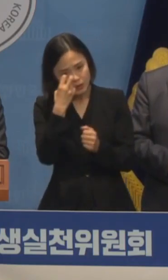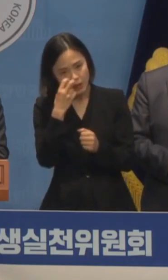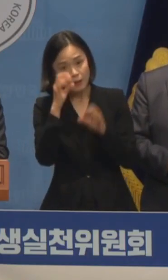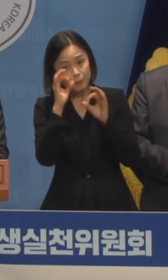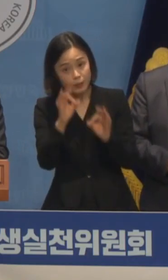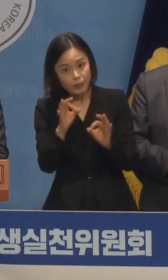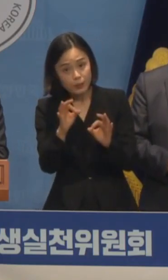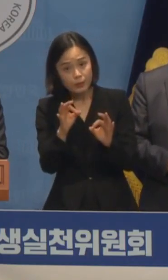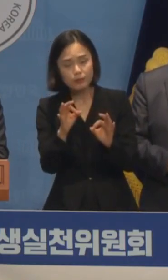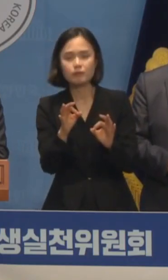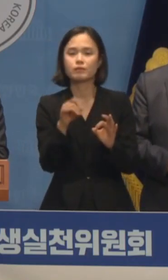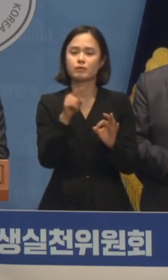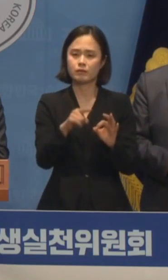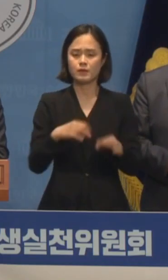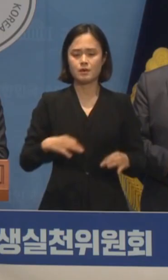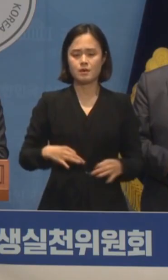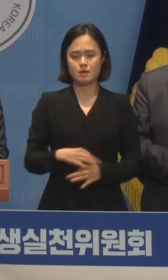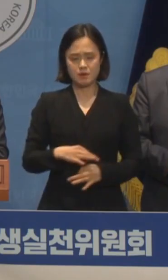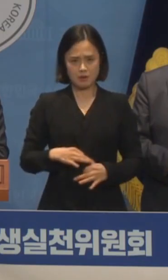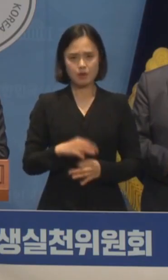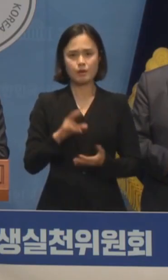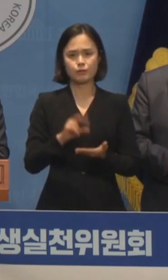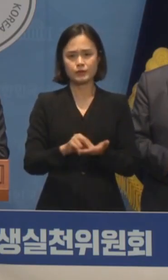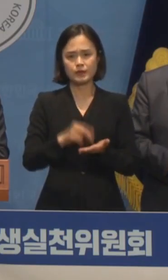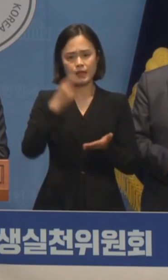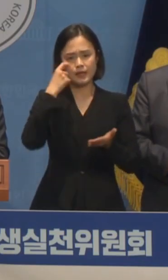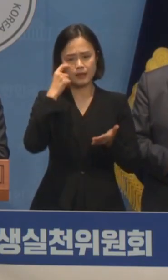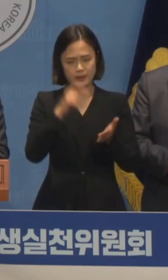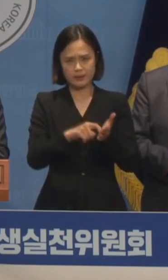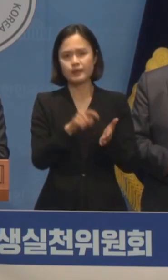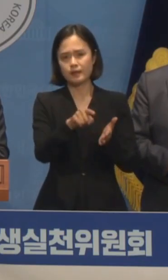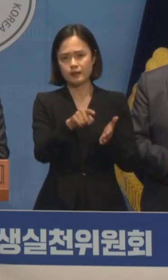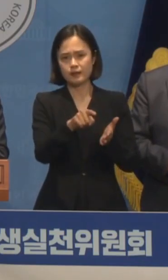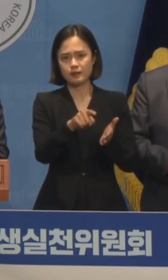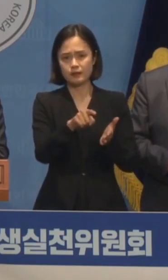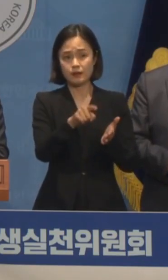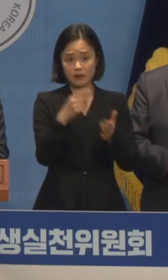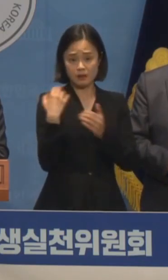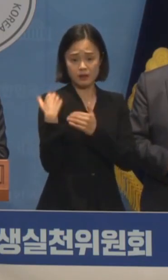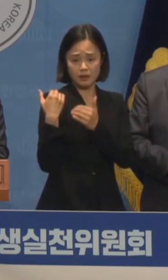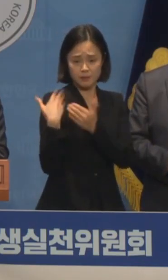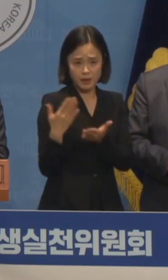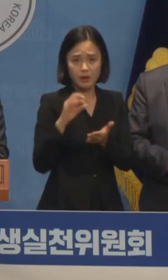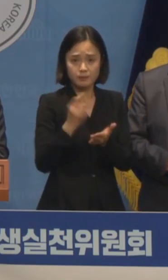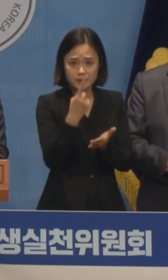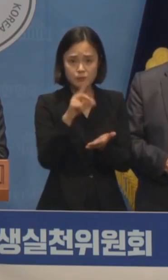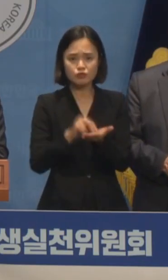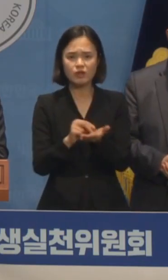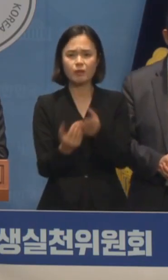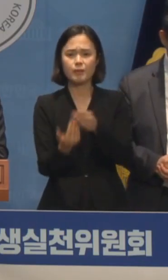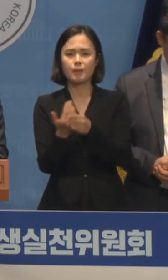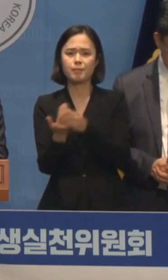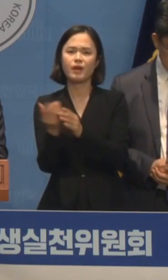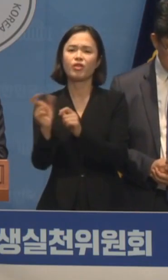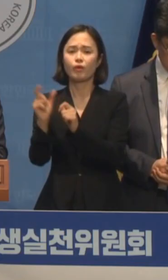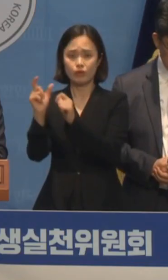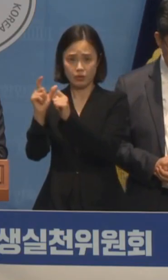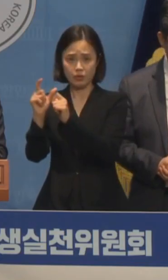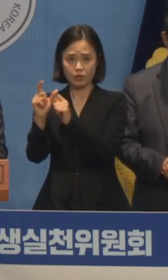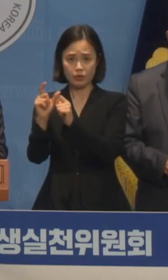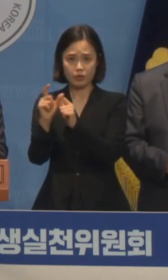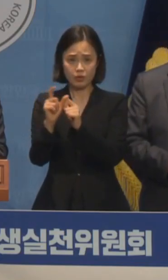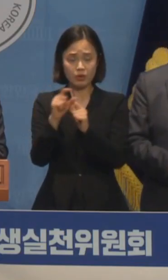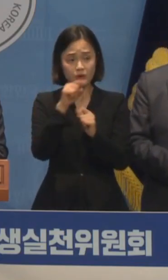불공정 거래 행위가 촉발되었기 때문이다. 또한 자율규제 도그마에 갇혀 팔짱만 낀 채 뒷짐만지다 여론이